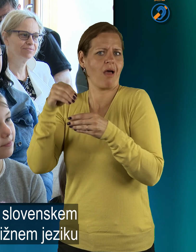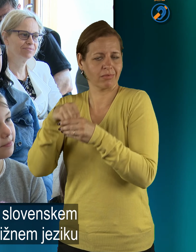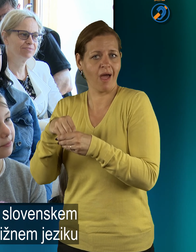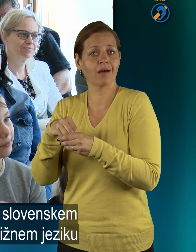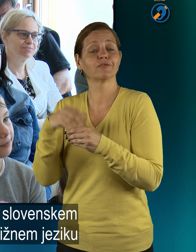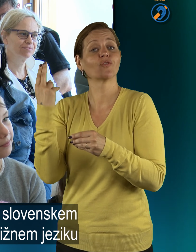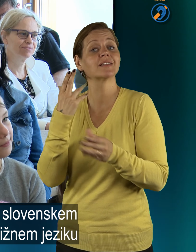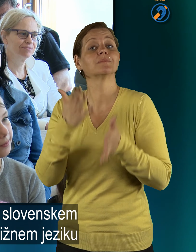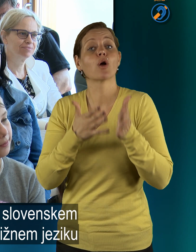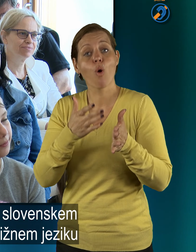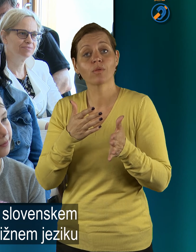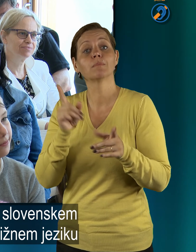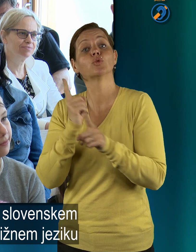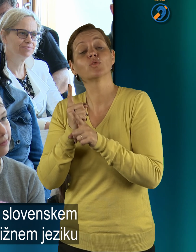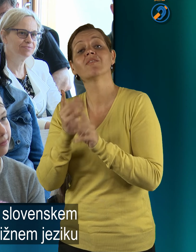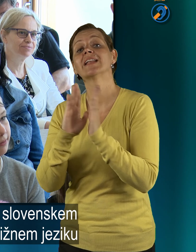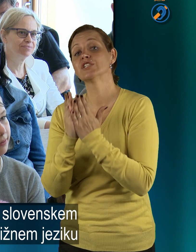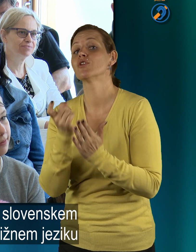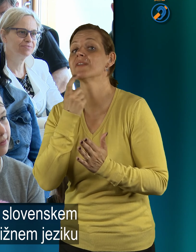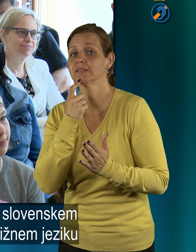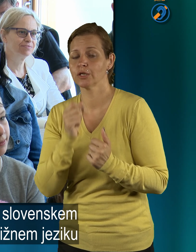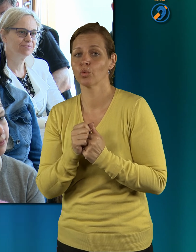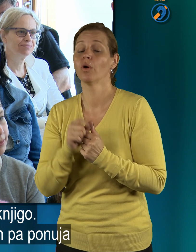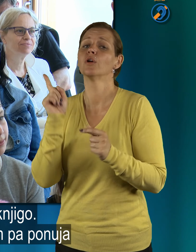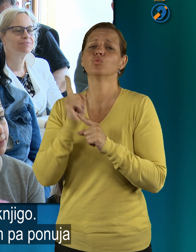znakovnem in tudi knjižnem jeziku ter zbližanje s knjigo.